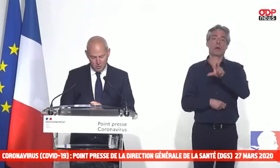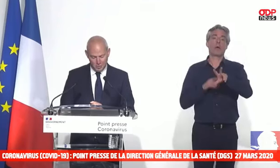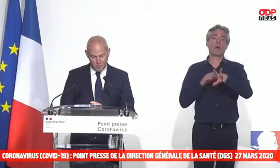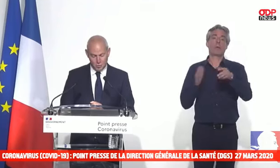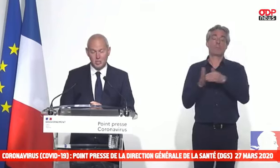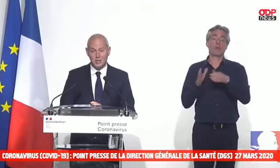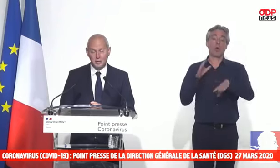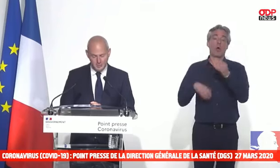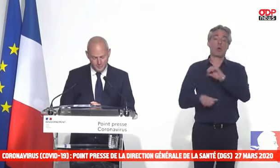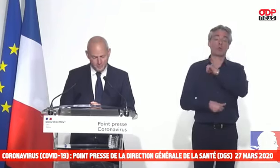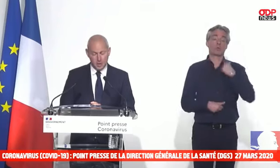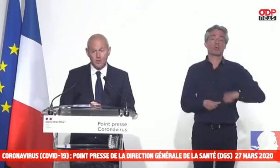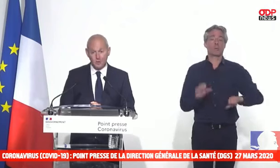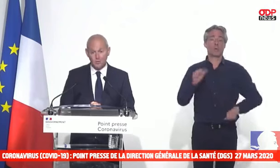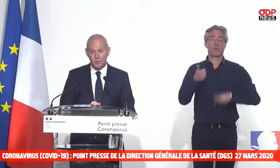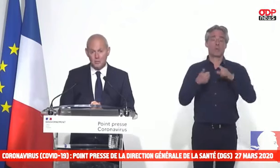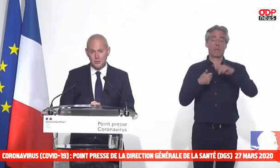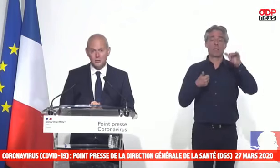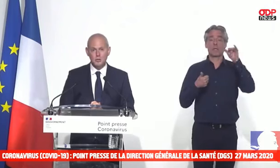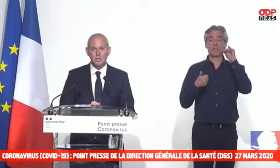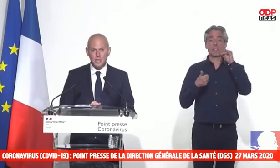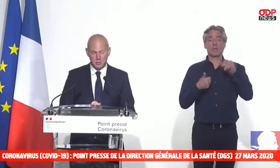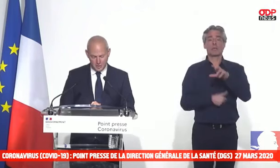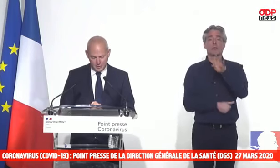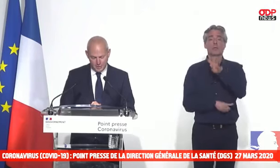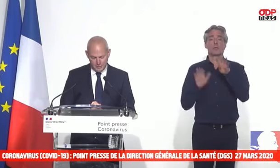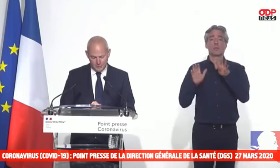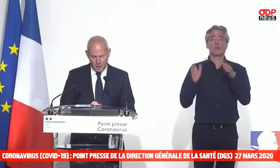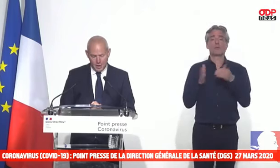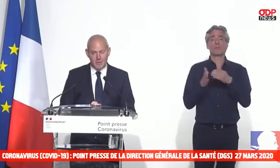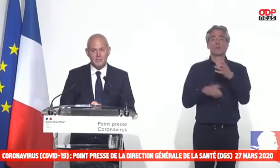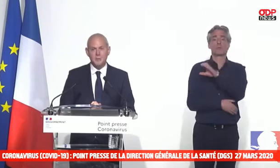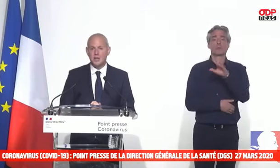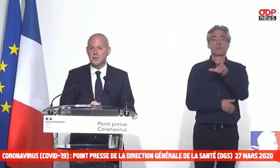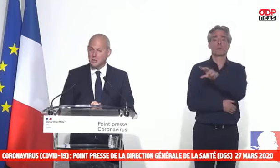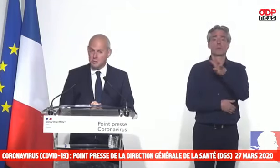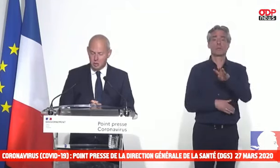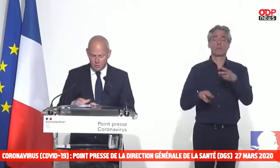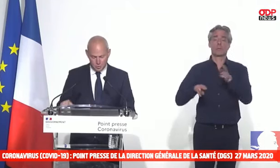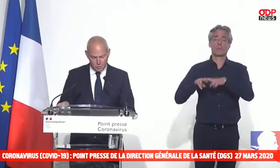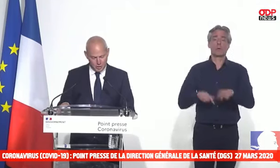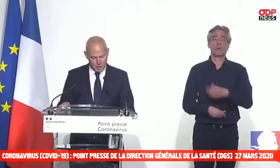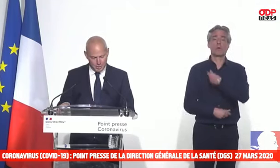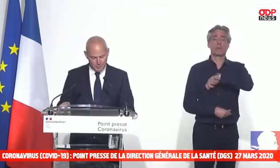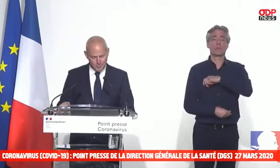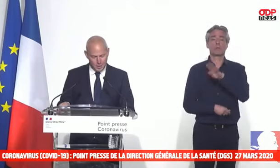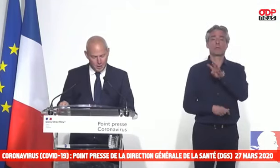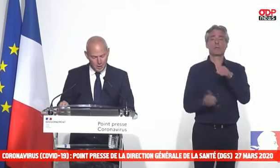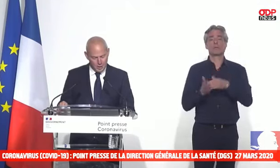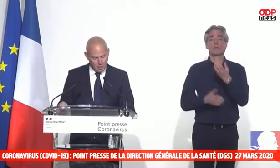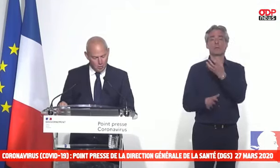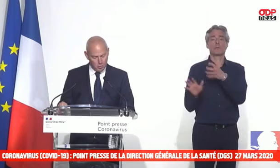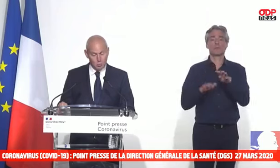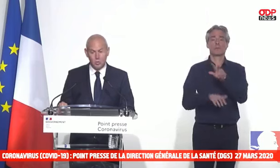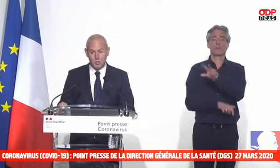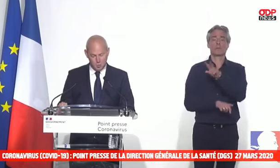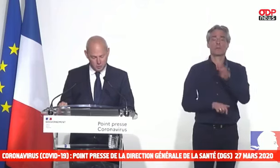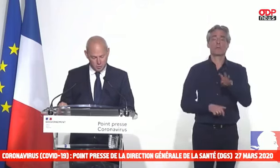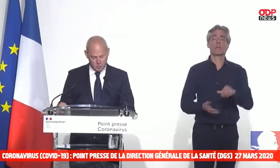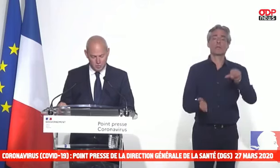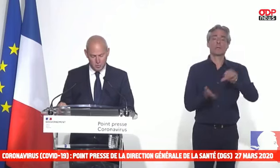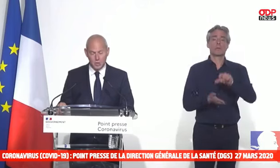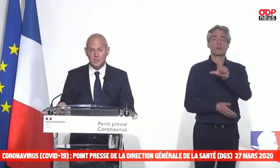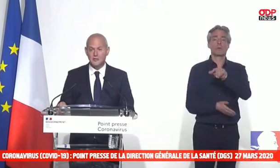comme vous le savez, sont l'Italie, 9 134 décès, l'Espagne, 4 934, l'Iran,